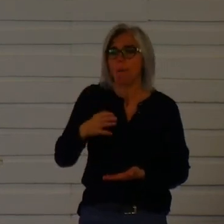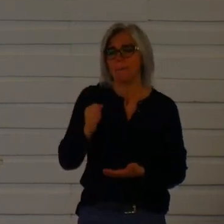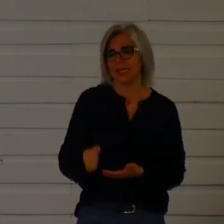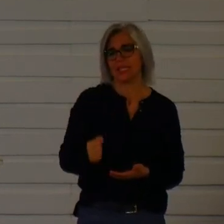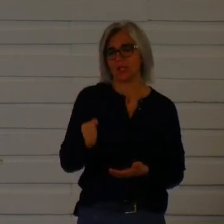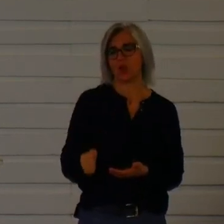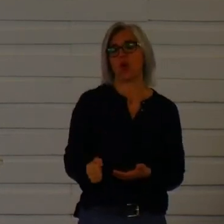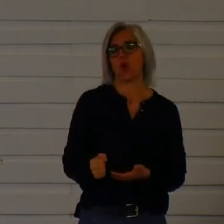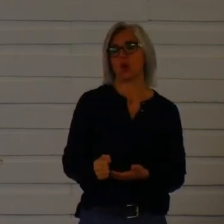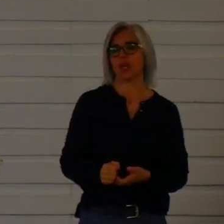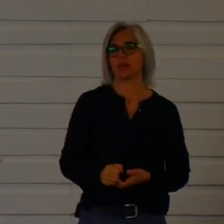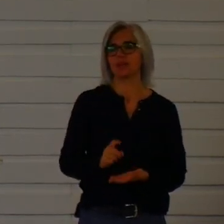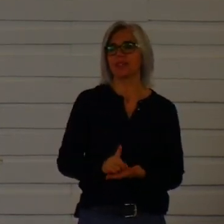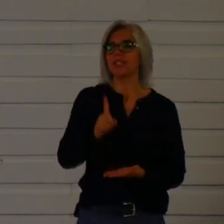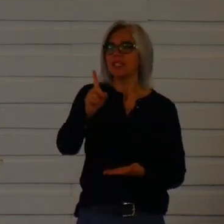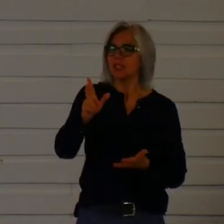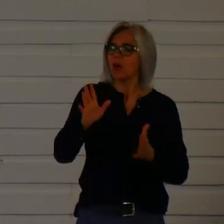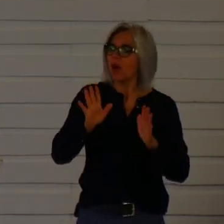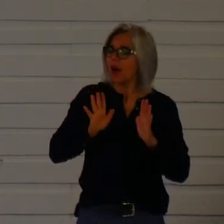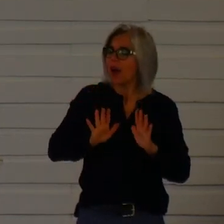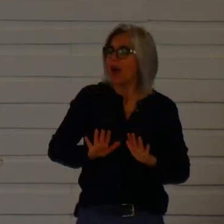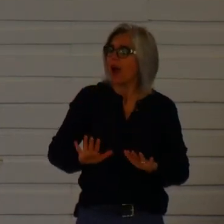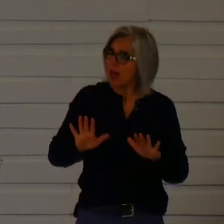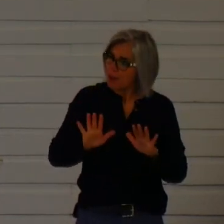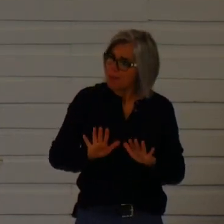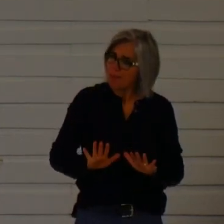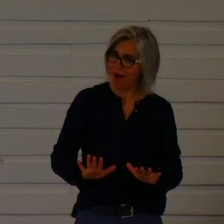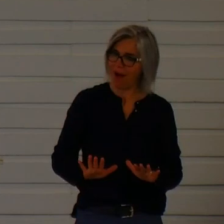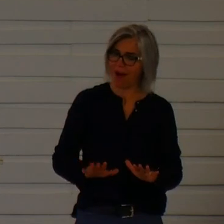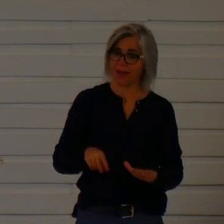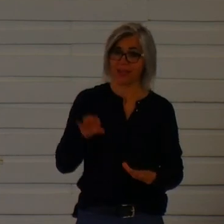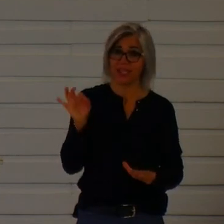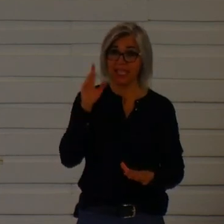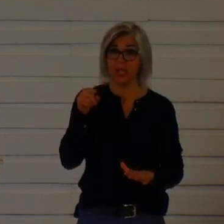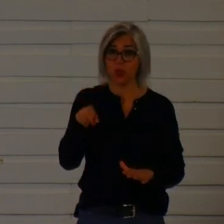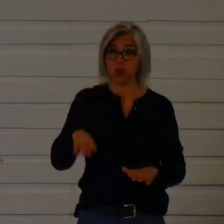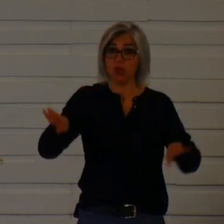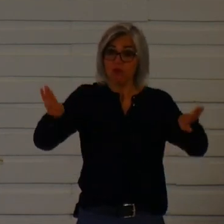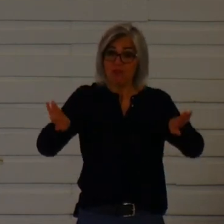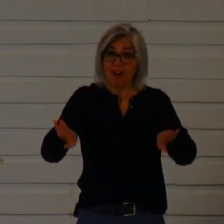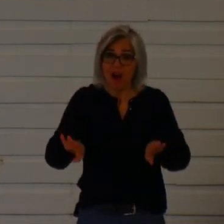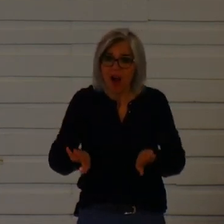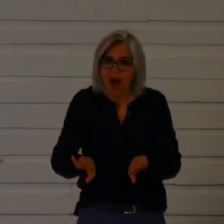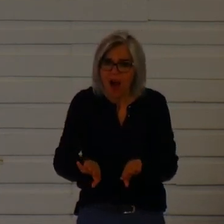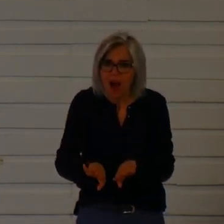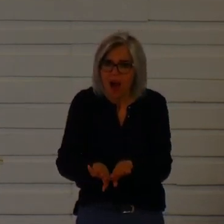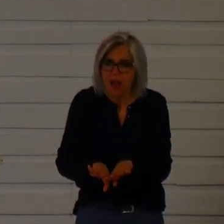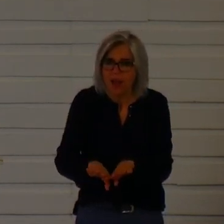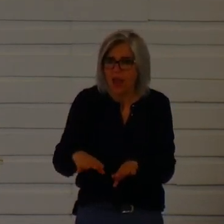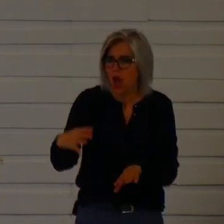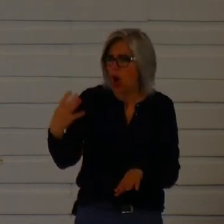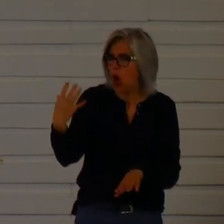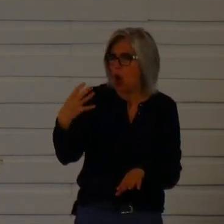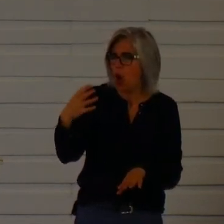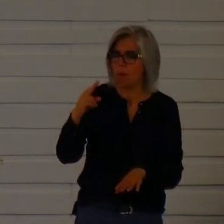sarai acquietato, perché quant'anche camminassi nella valle dell'ombra della morte, io non temerei mano alcuno, perché tu